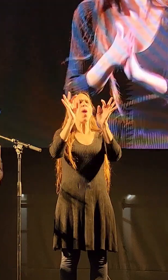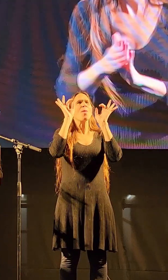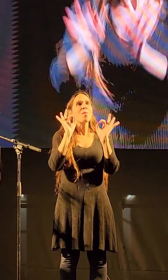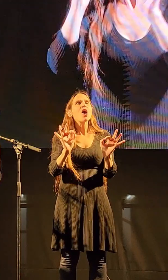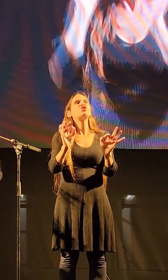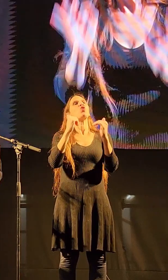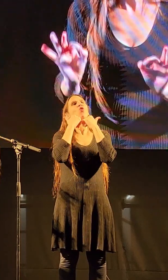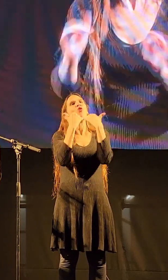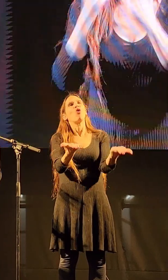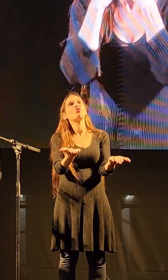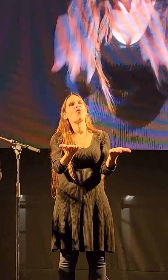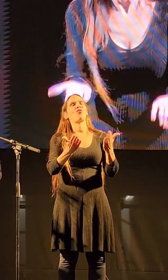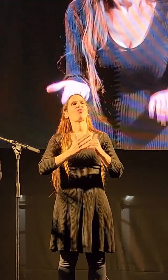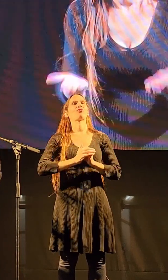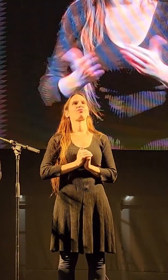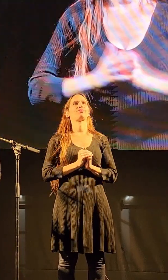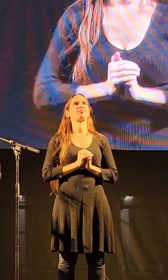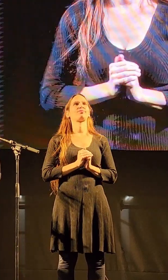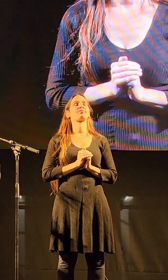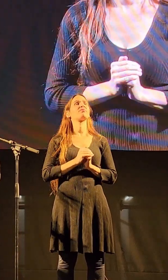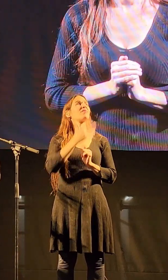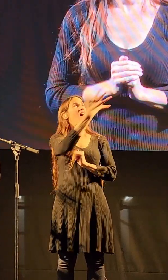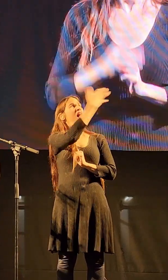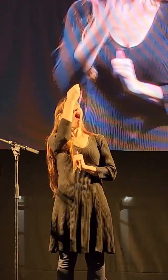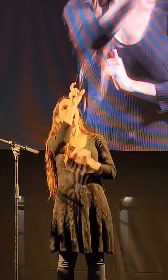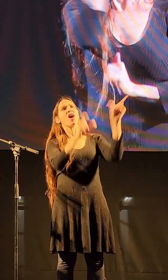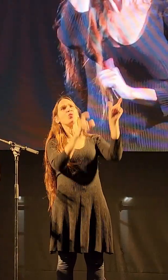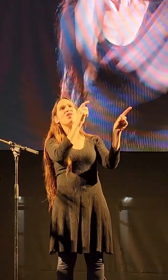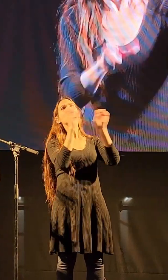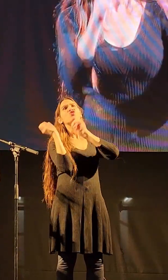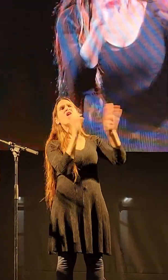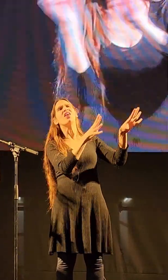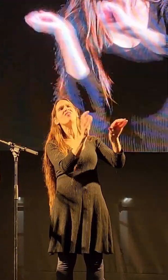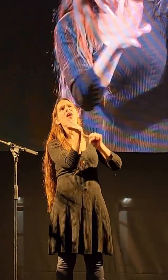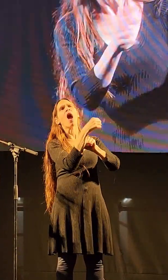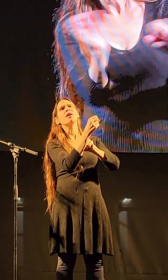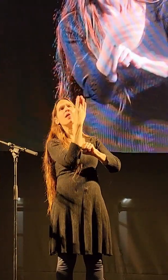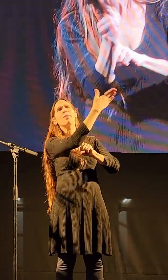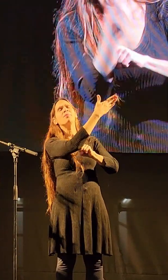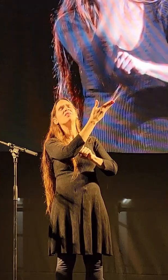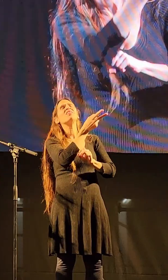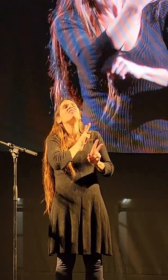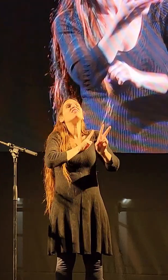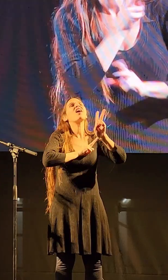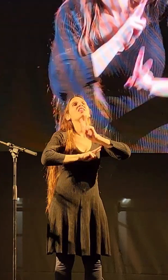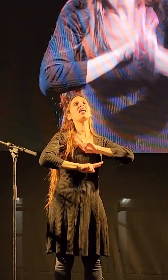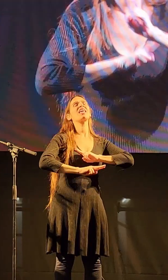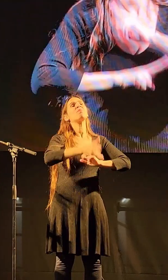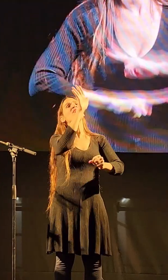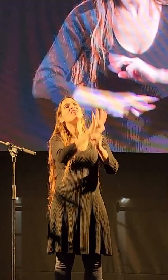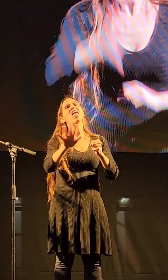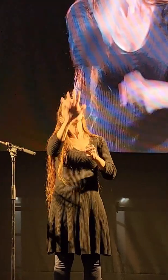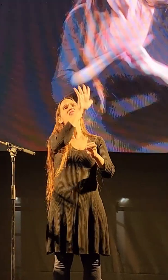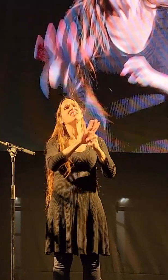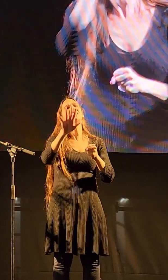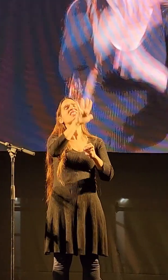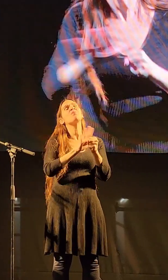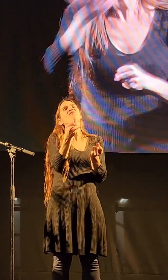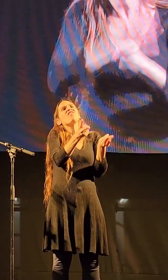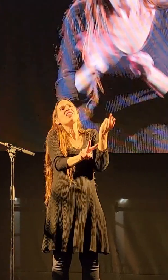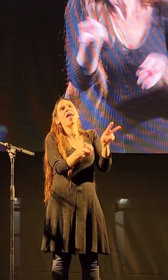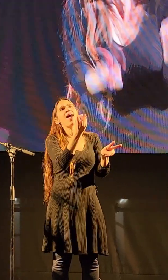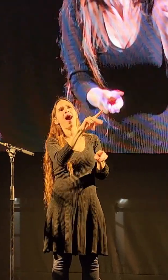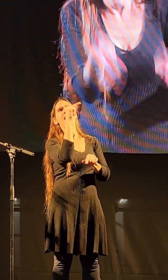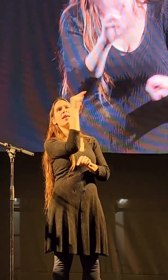ממש לא טוב. החטופים שהפקרתם נאנקים, נאנסים